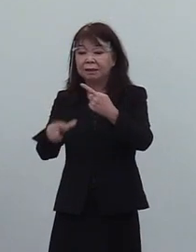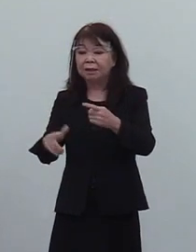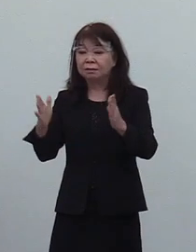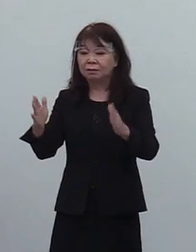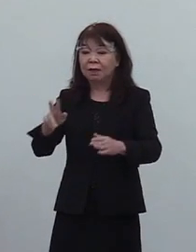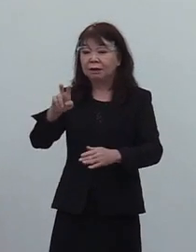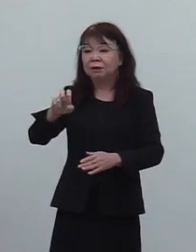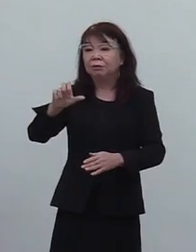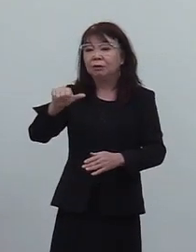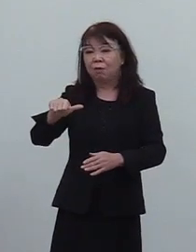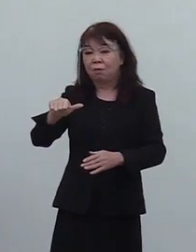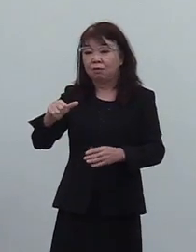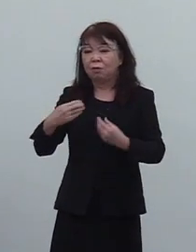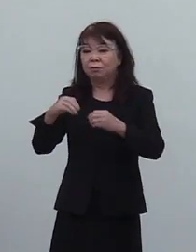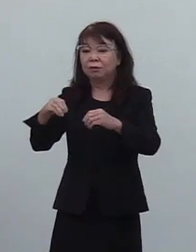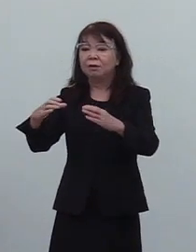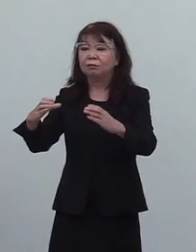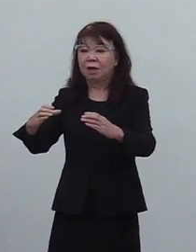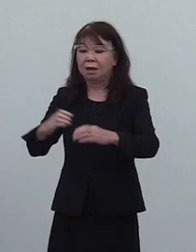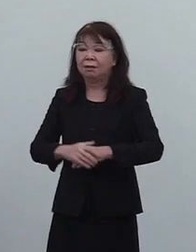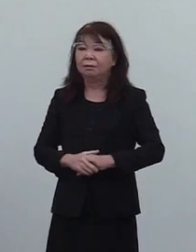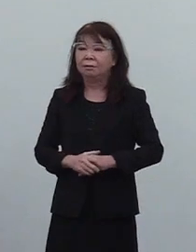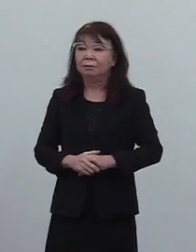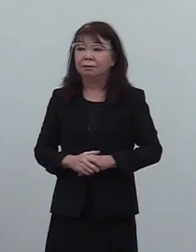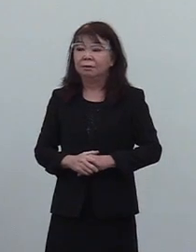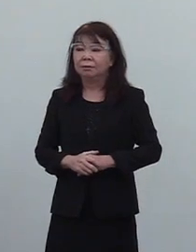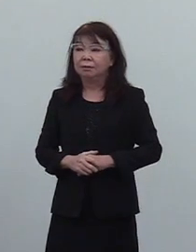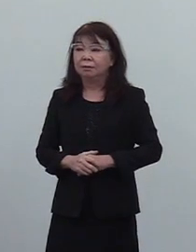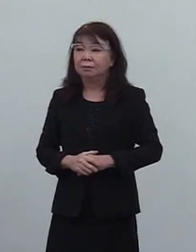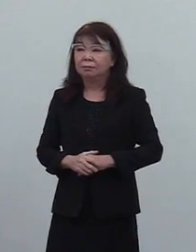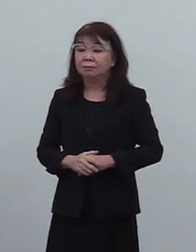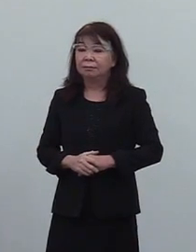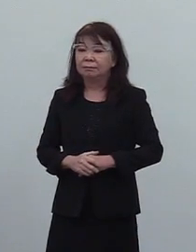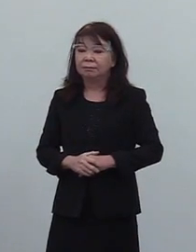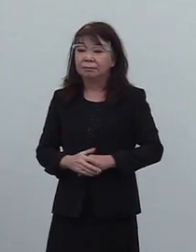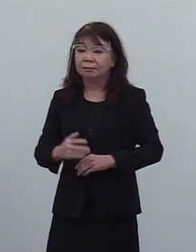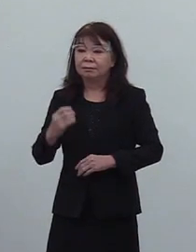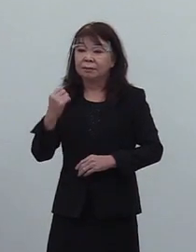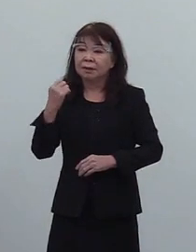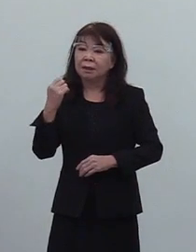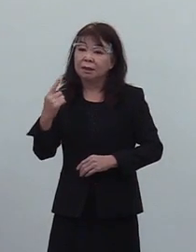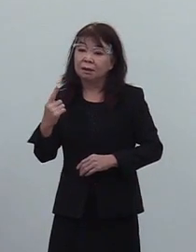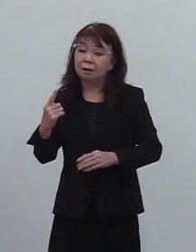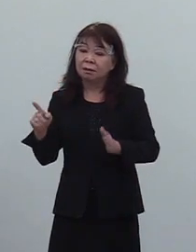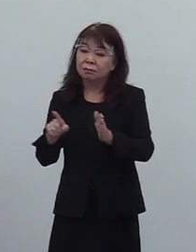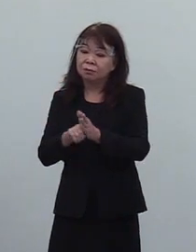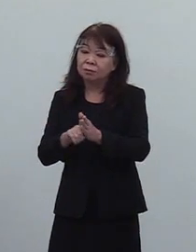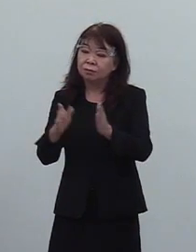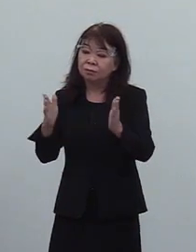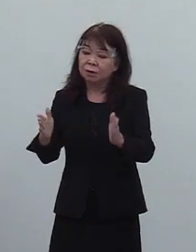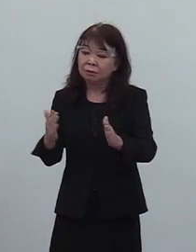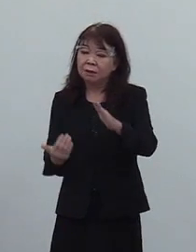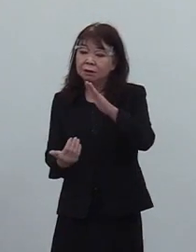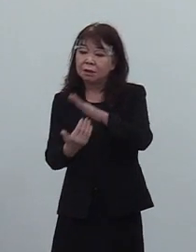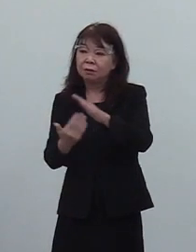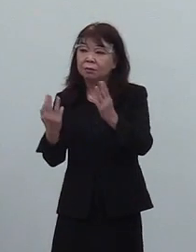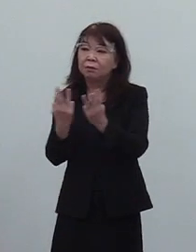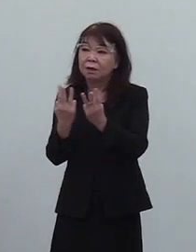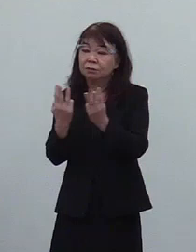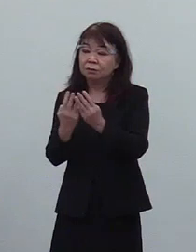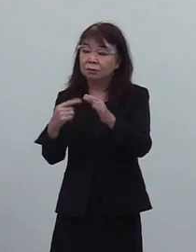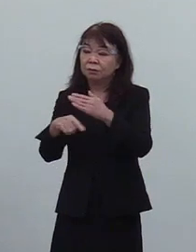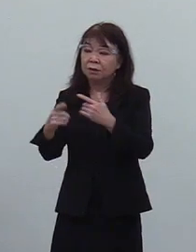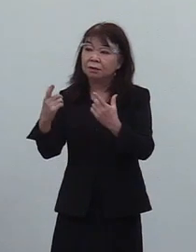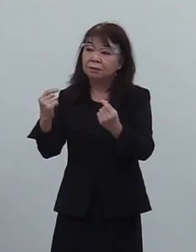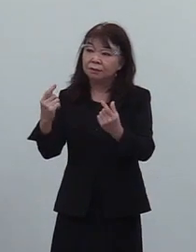ね。 25、 はい。 これ過去でいうと、だからその1月あたりでいうともう最でよろしいですね。